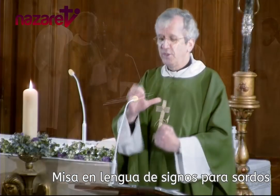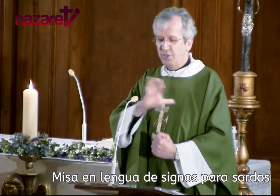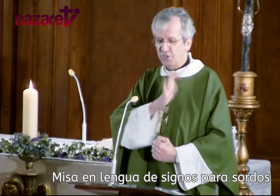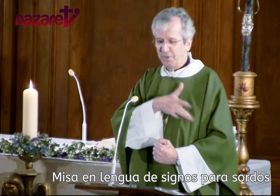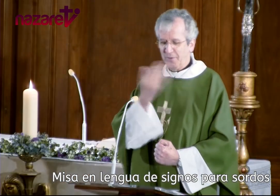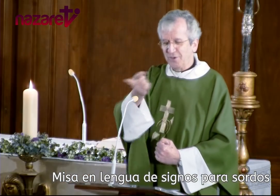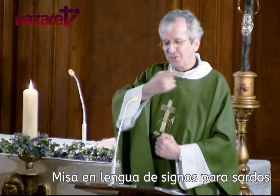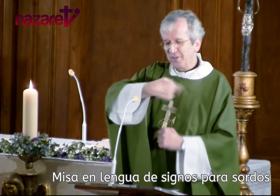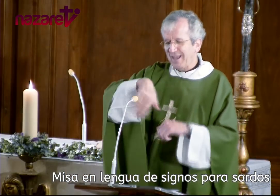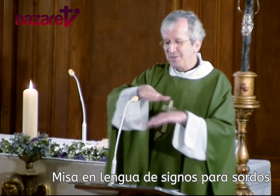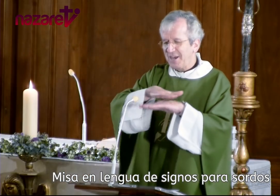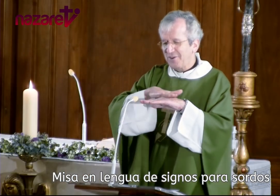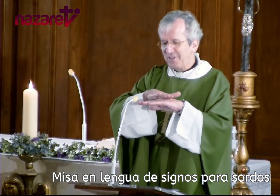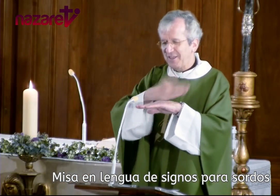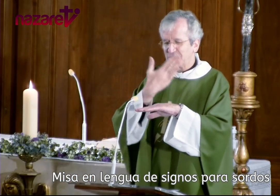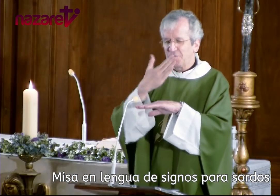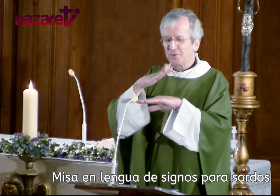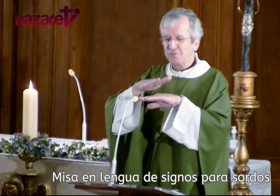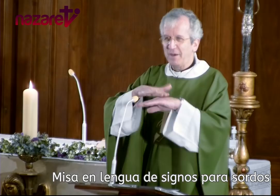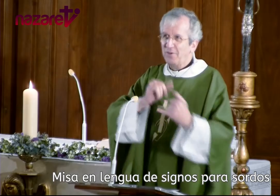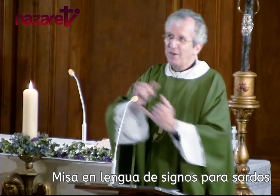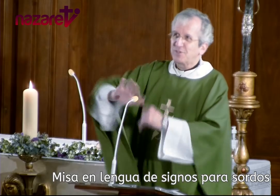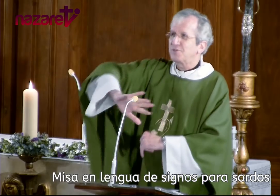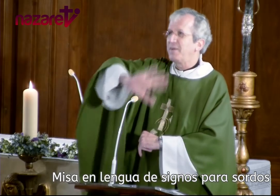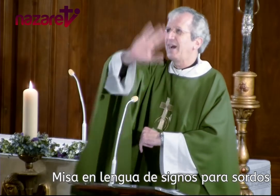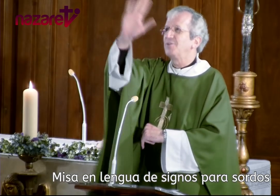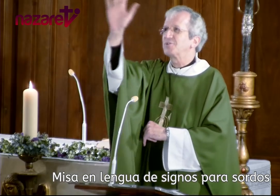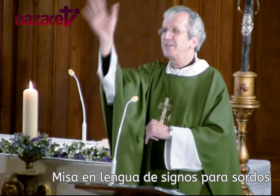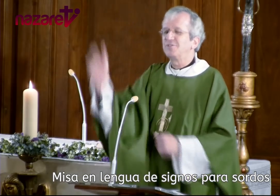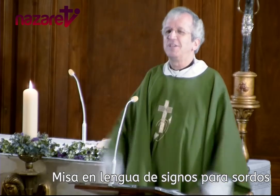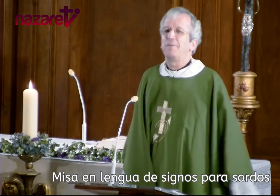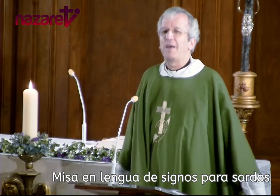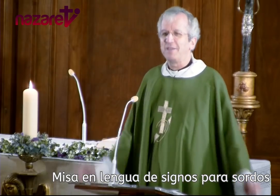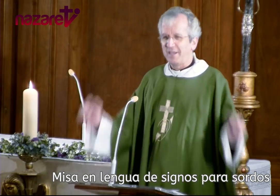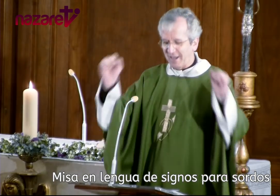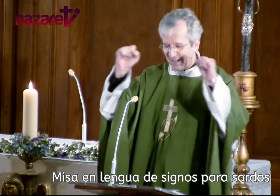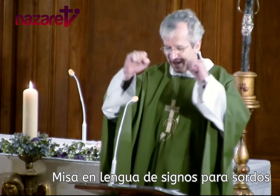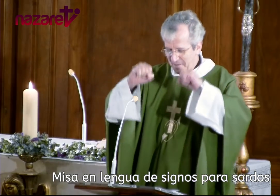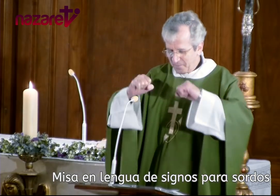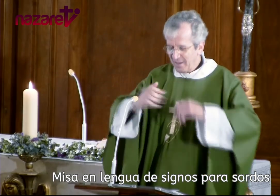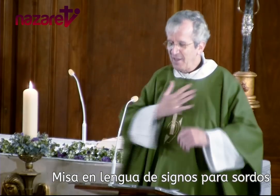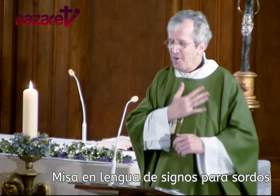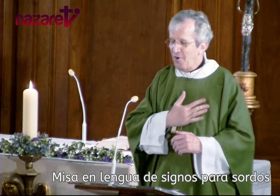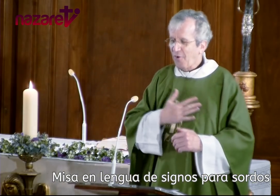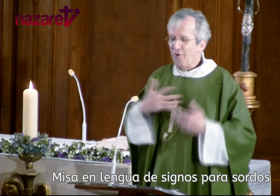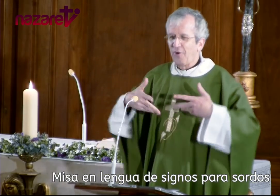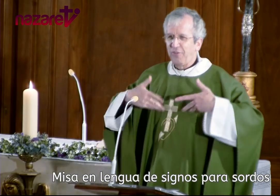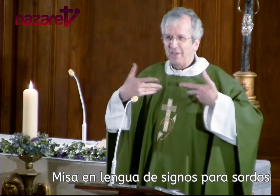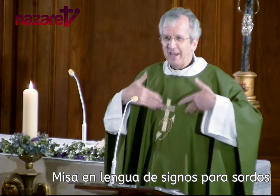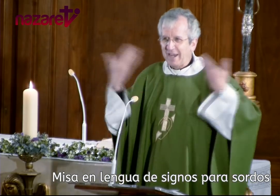Dios Todopoderoso, tenga misericordia de nosotros, perdone nuestros pecados y nos lleve a la vida eterna. Con gozo y